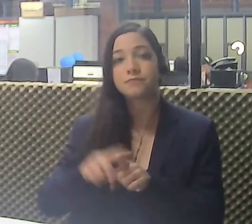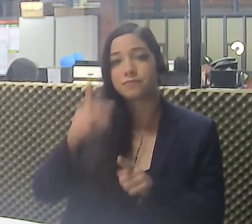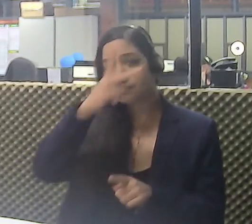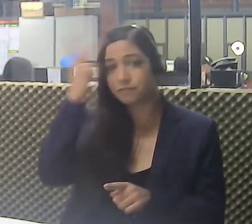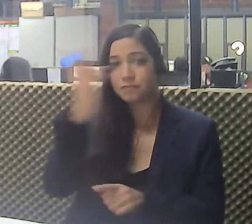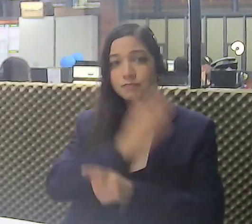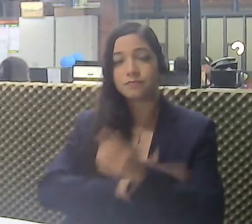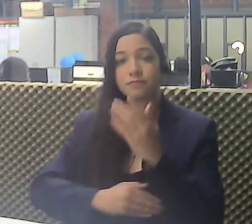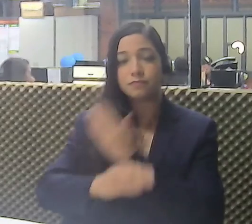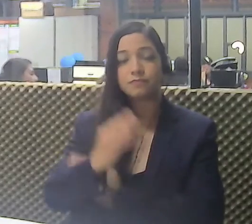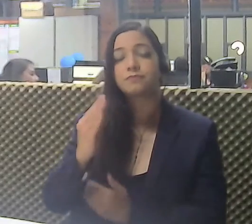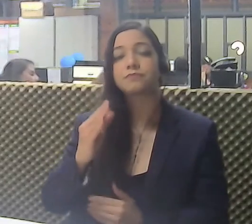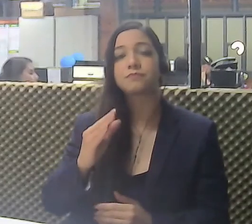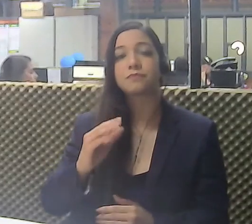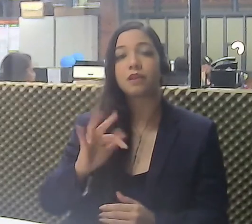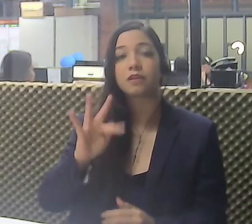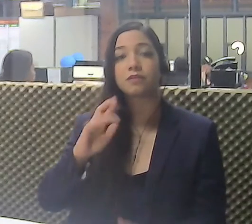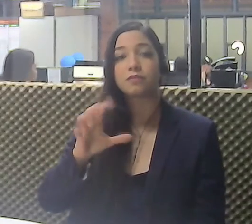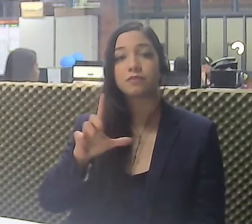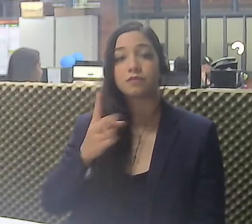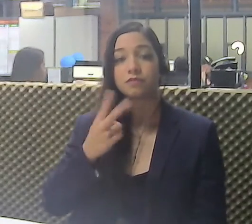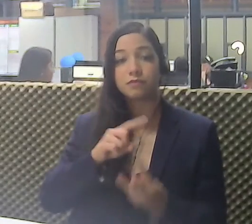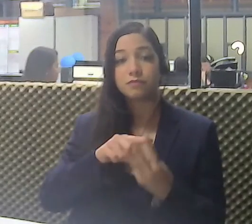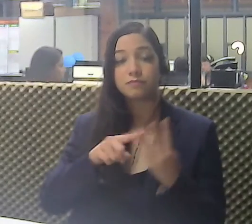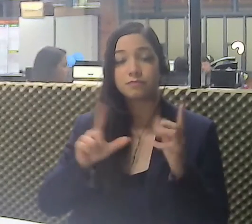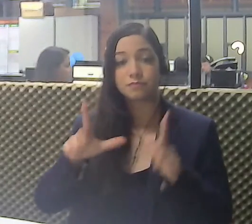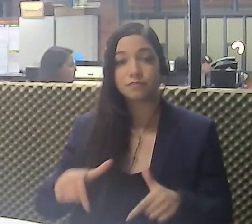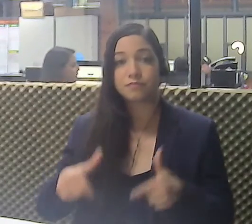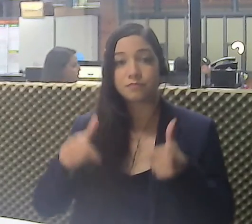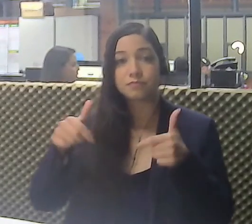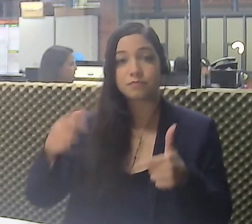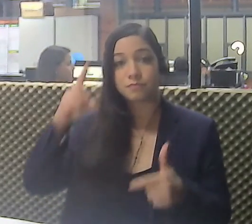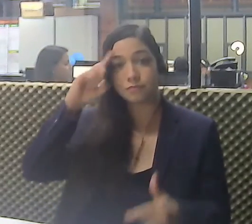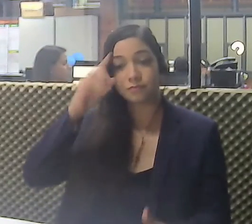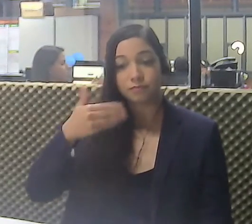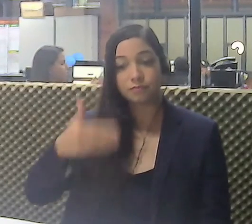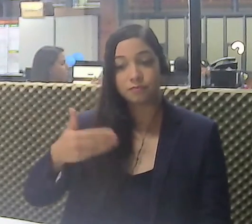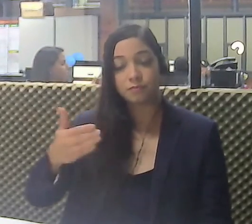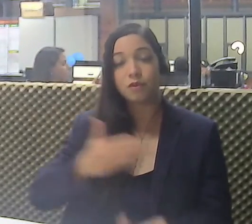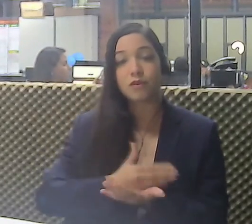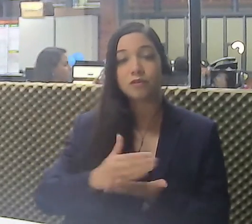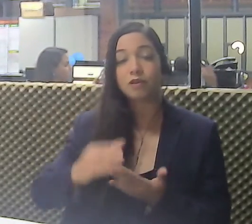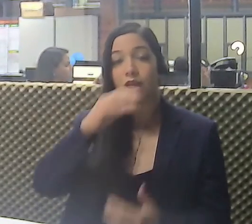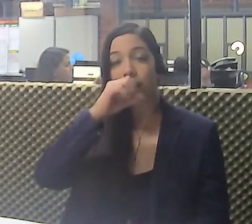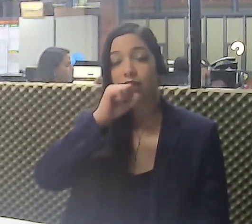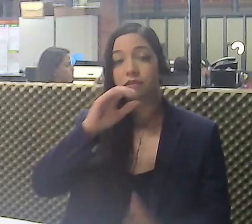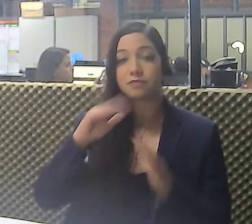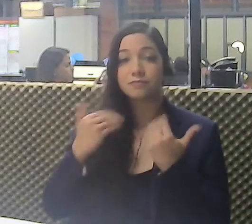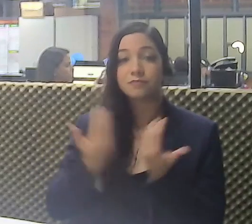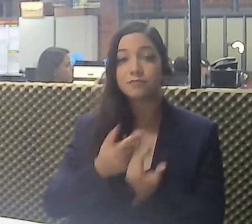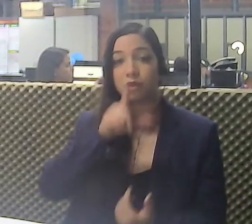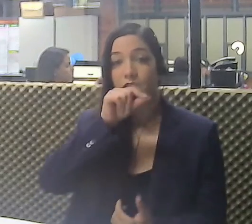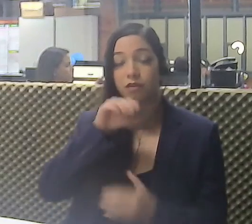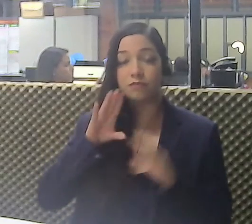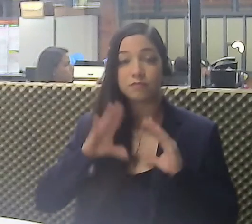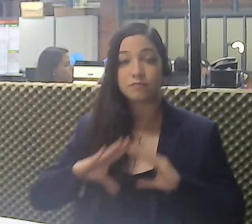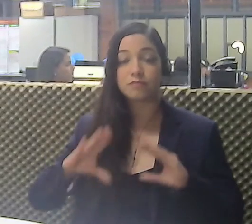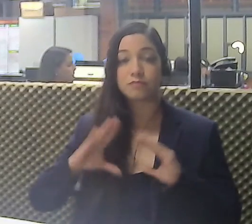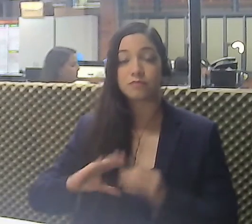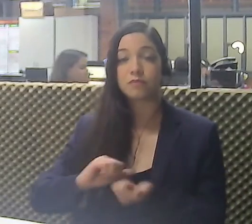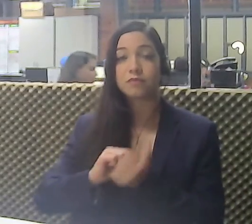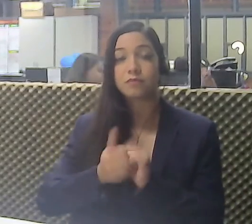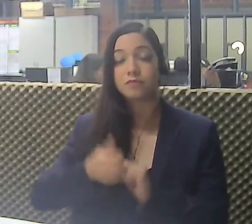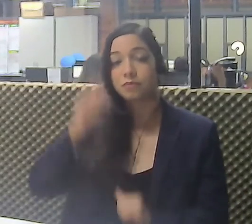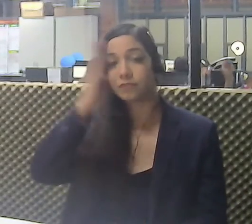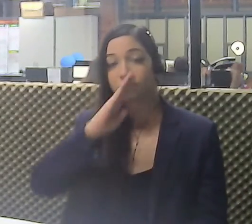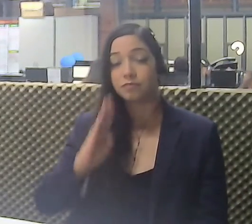Paralímpico, a Futel tem 3 grandes ações nos próximos dias. A partir de sábado, a Arena Sabiazinho recebe o Campeonato Brasileiro de